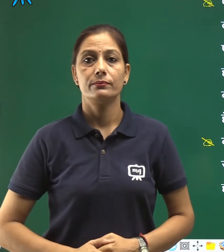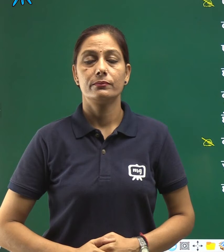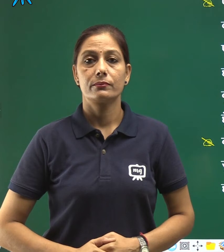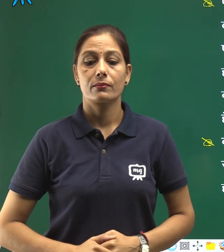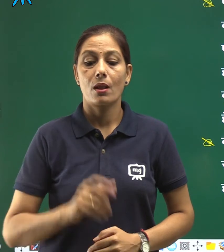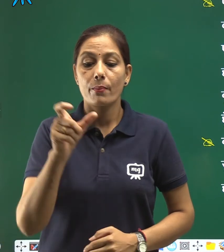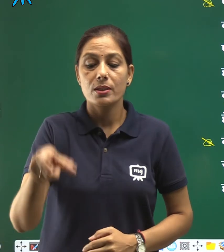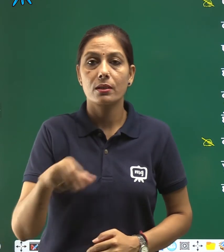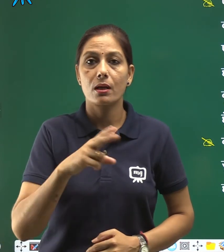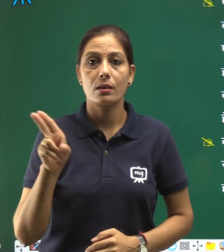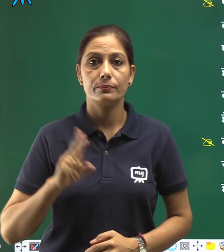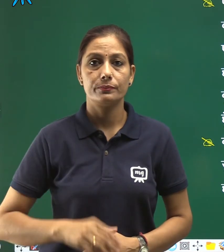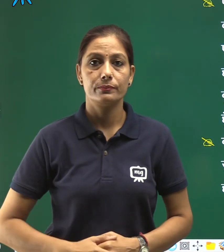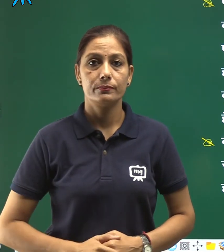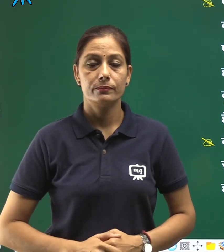हालदार साहब को